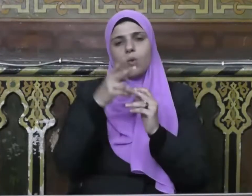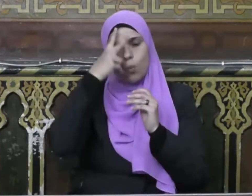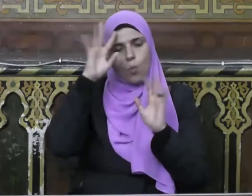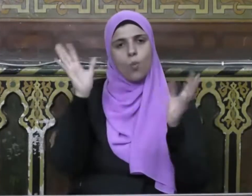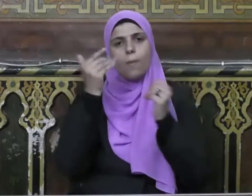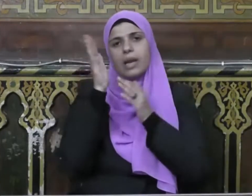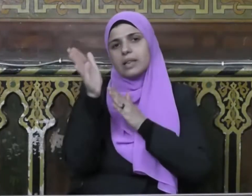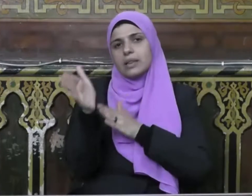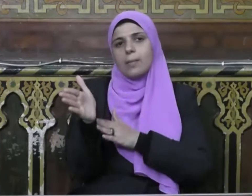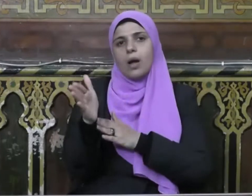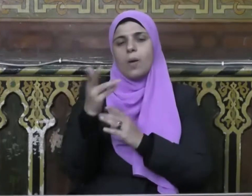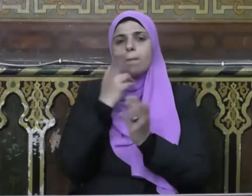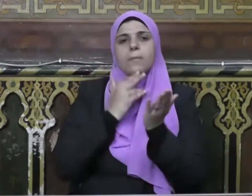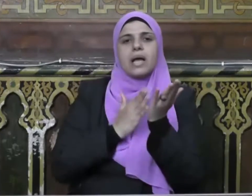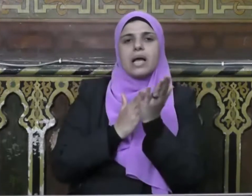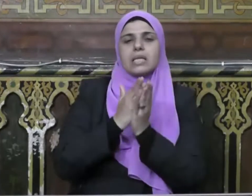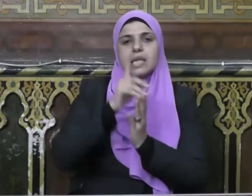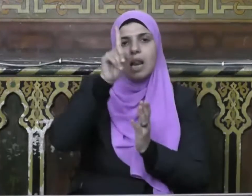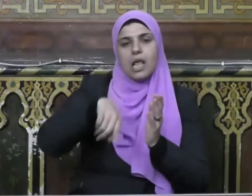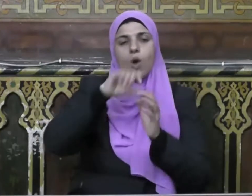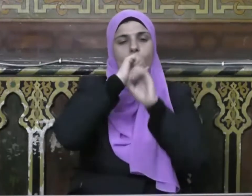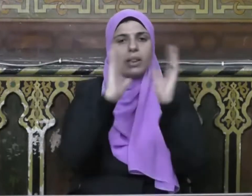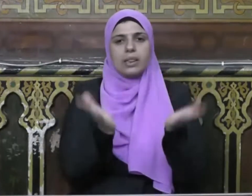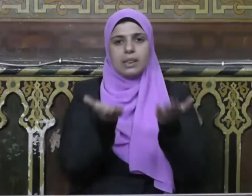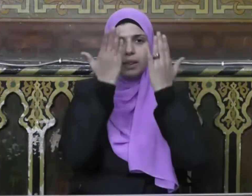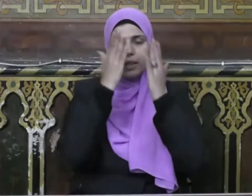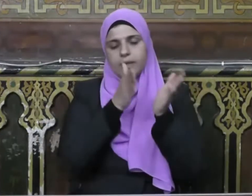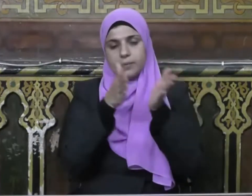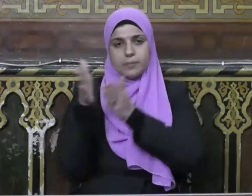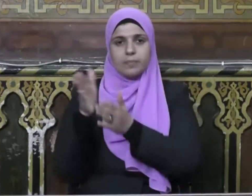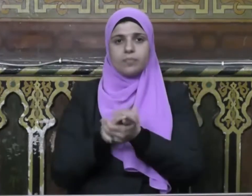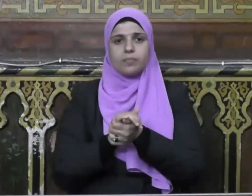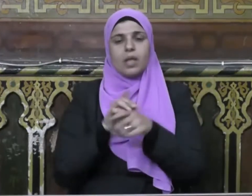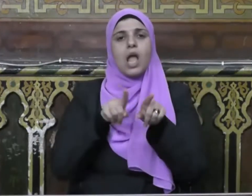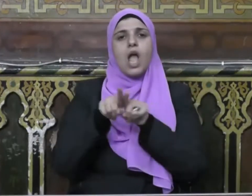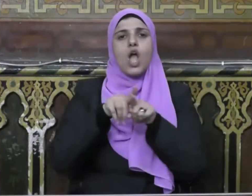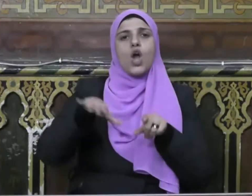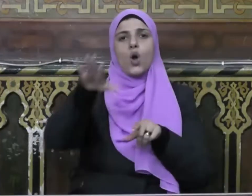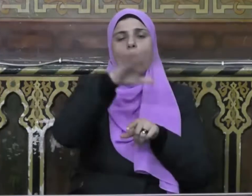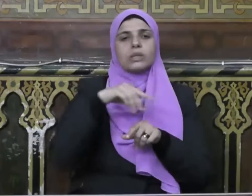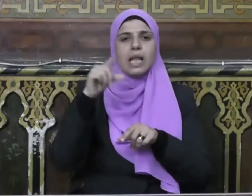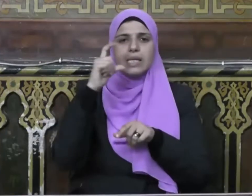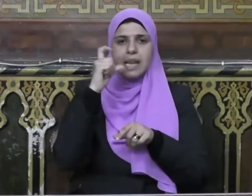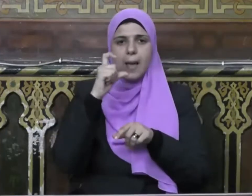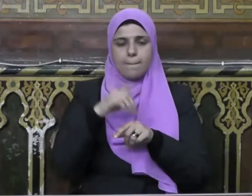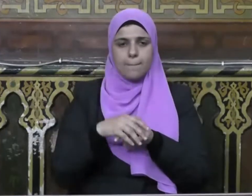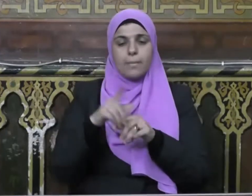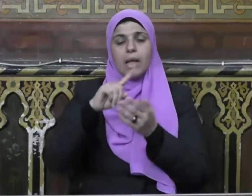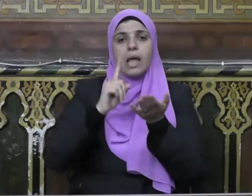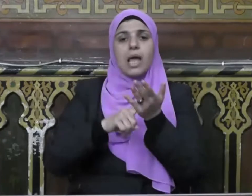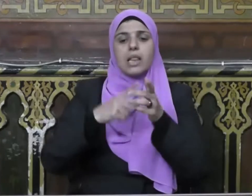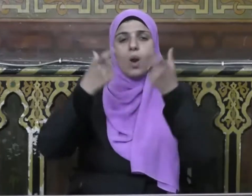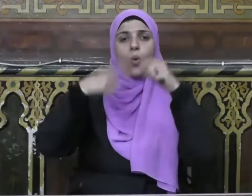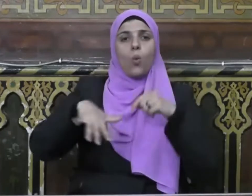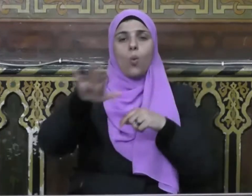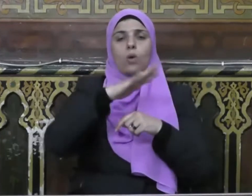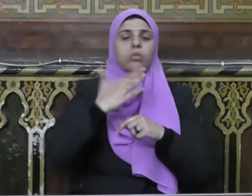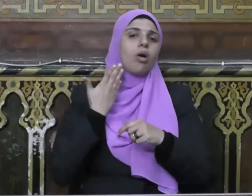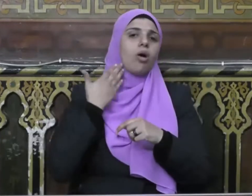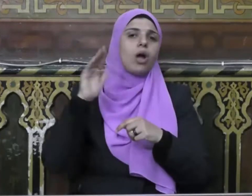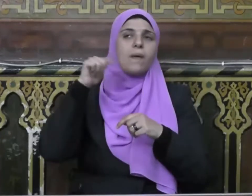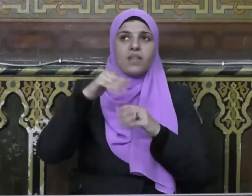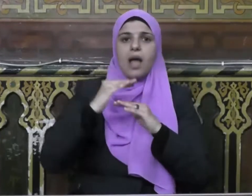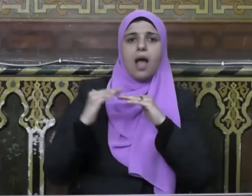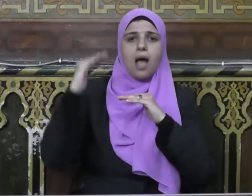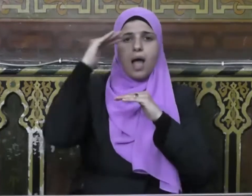أجمعين ومن تبعهم بإحسان إلى يوم الدين وبعد إخوة الإسلام إن للوطن